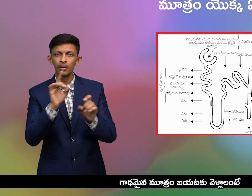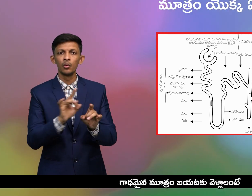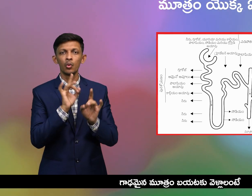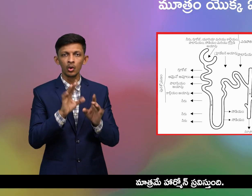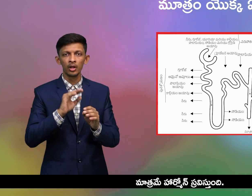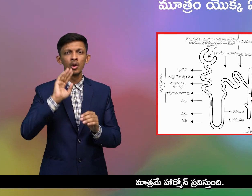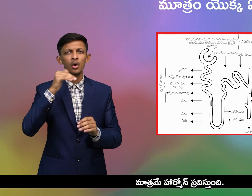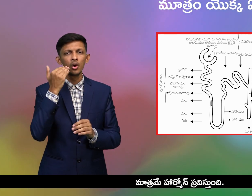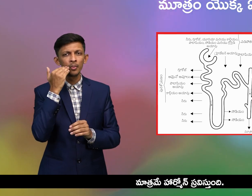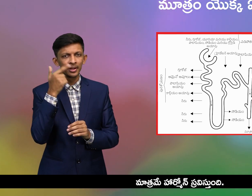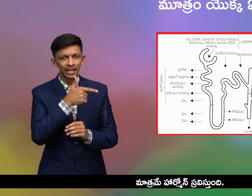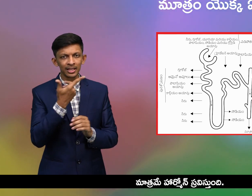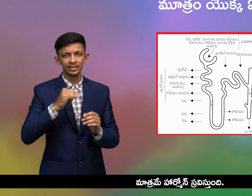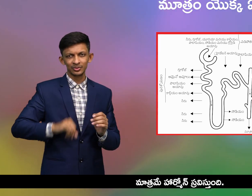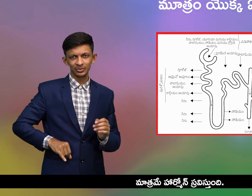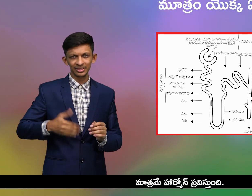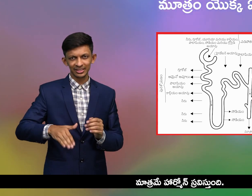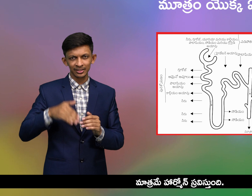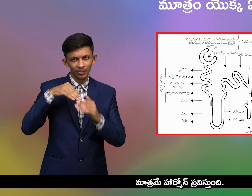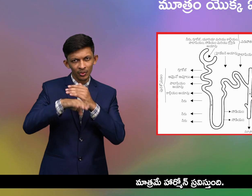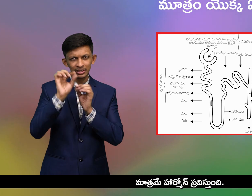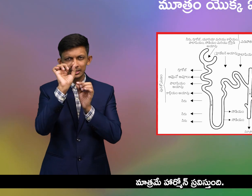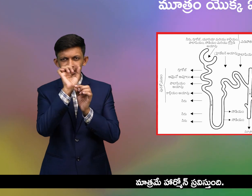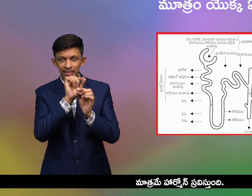వెళ్ళాలంటే మాత్రమే హార్మోన్ స్రవిస్తుంది.